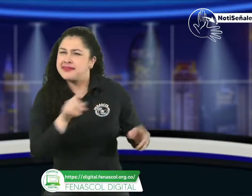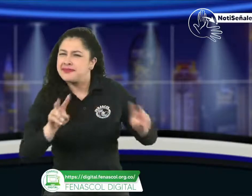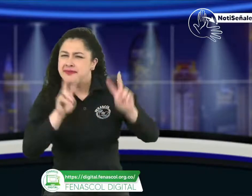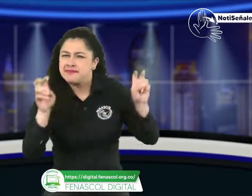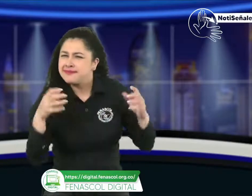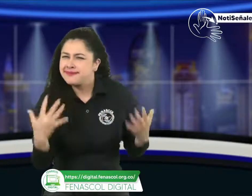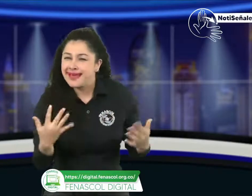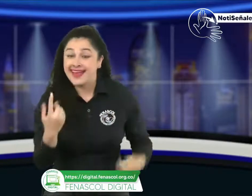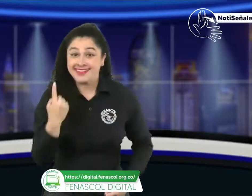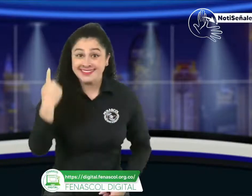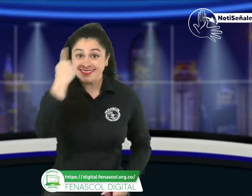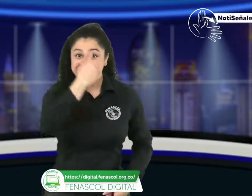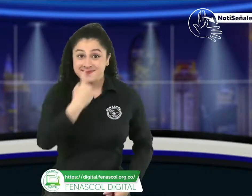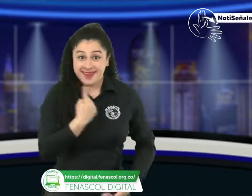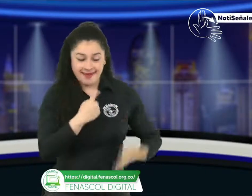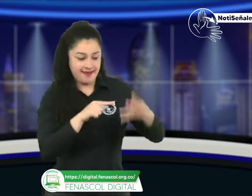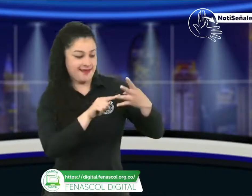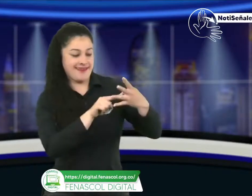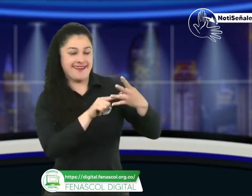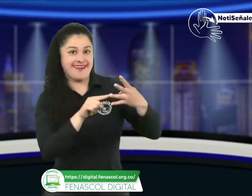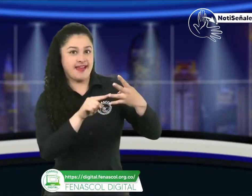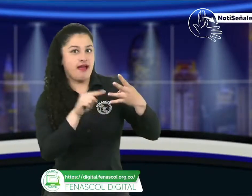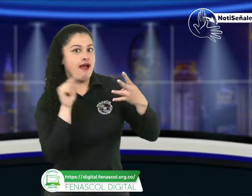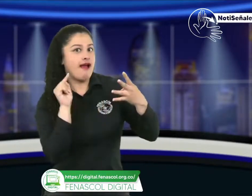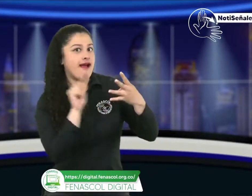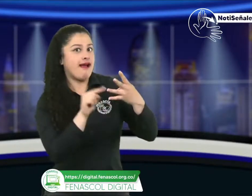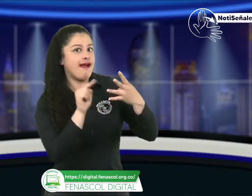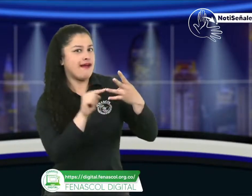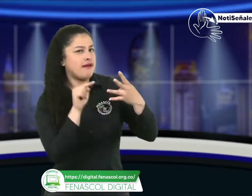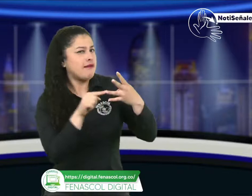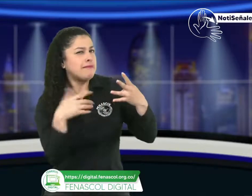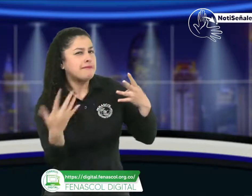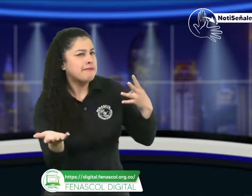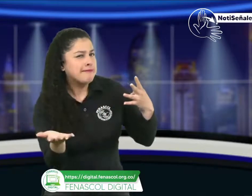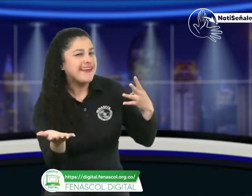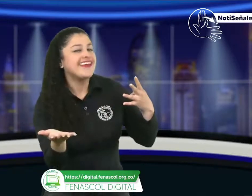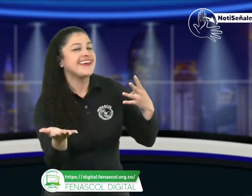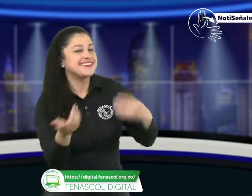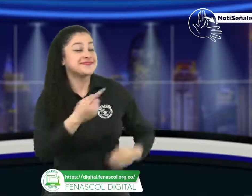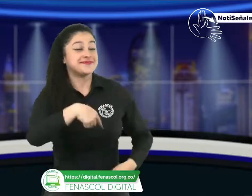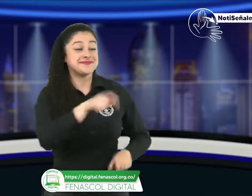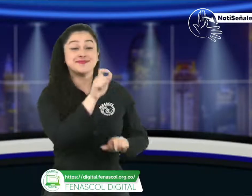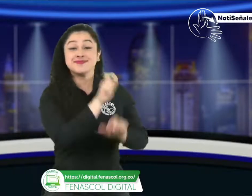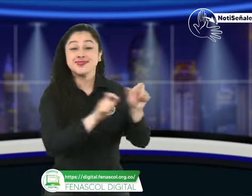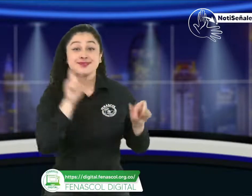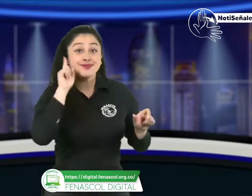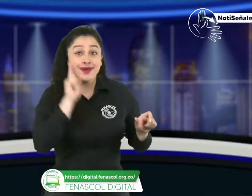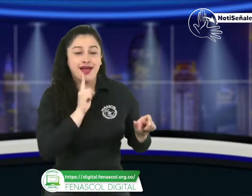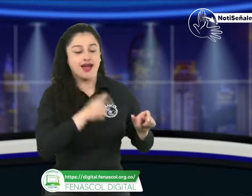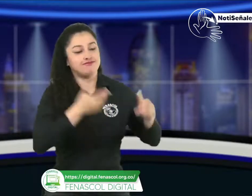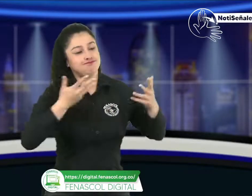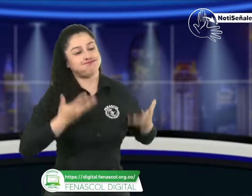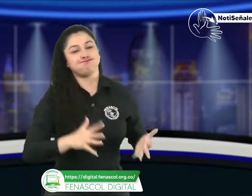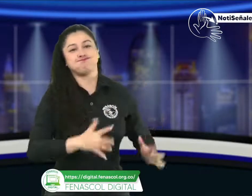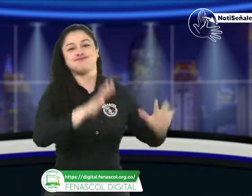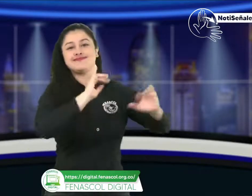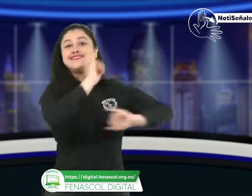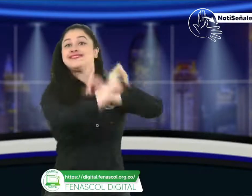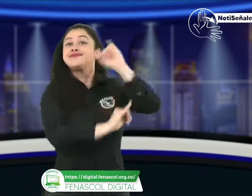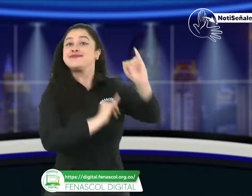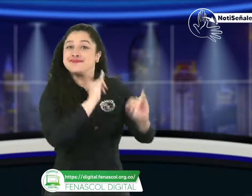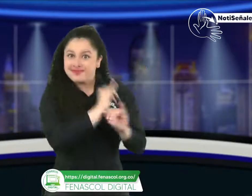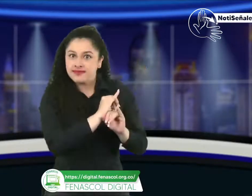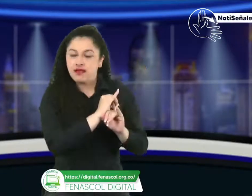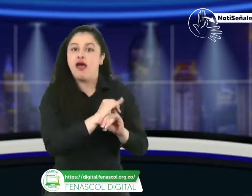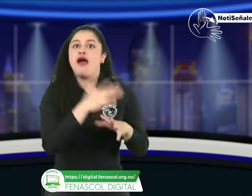tras año qué tema les estoy hablando de la semana de septiembre en el que